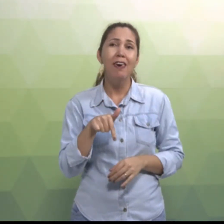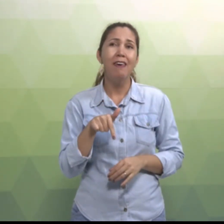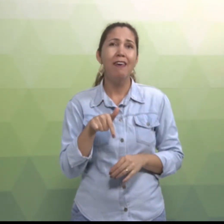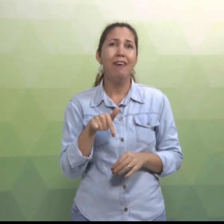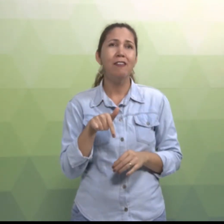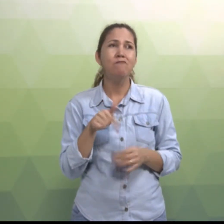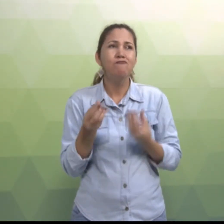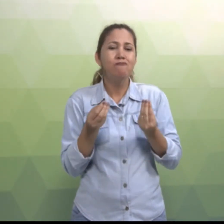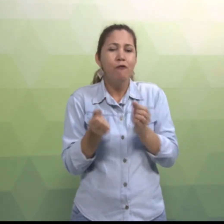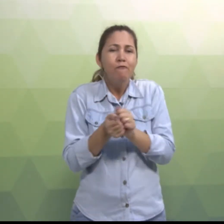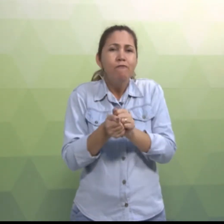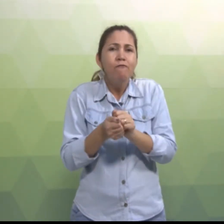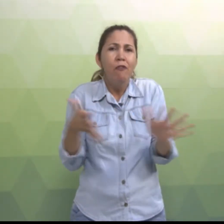E como é que ocorre isso?